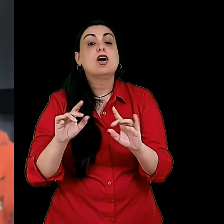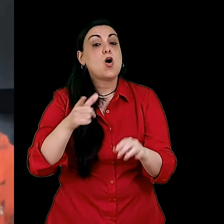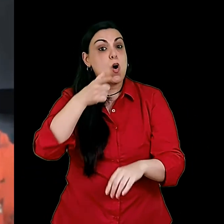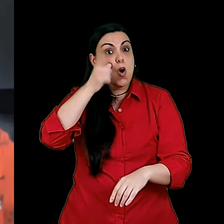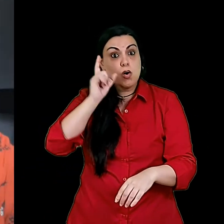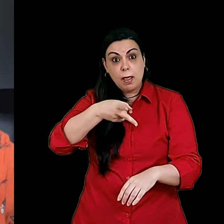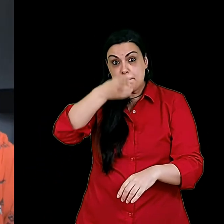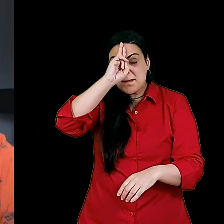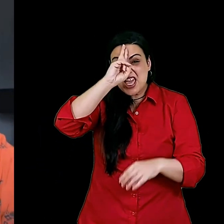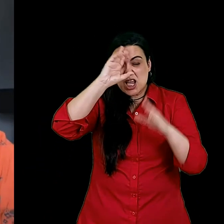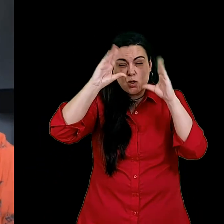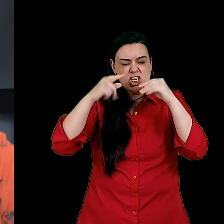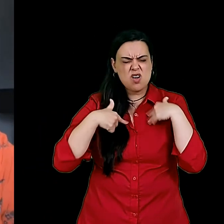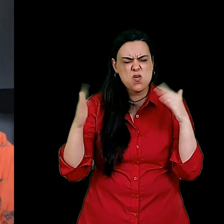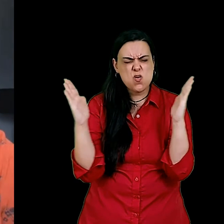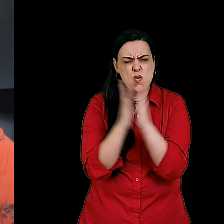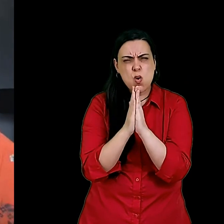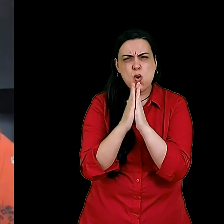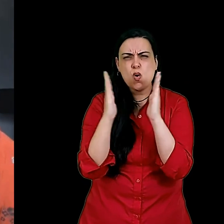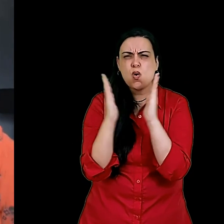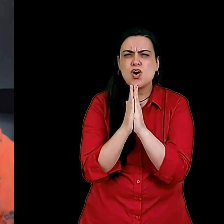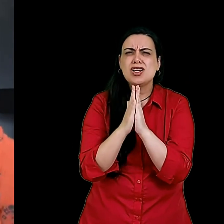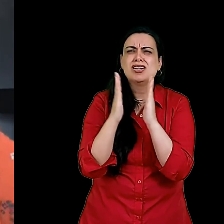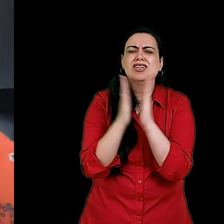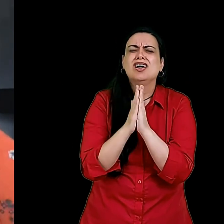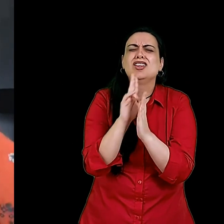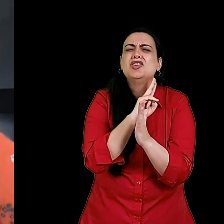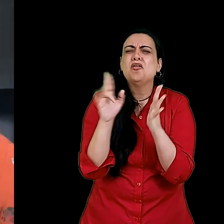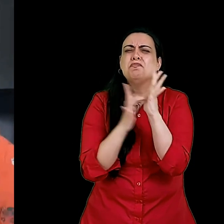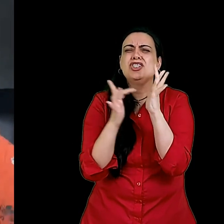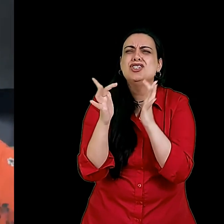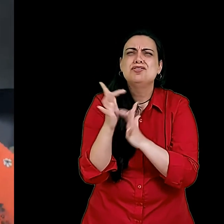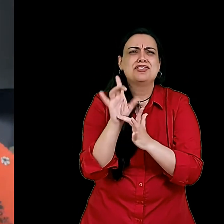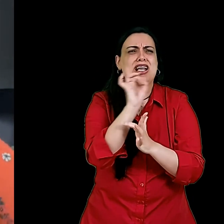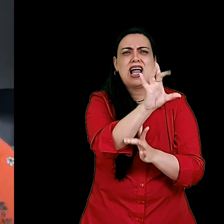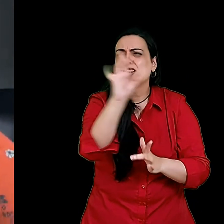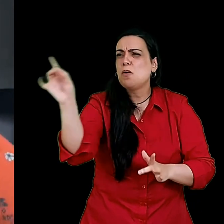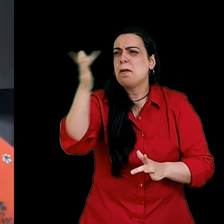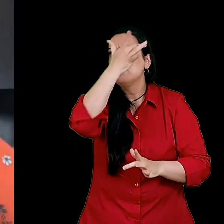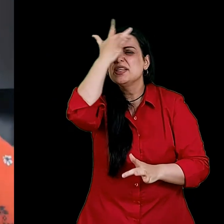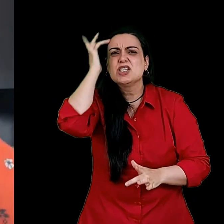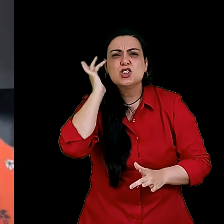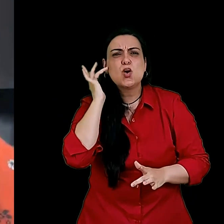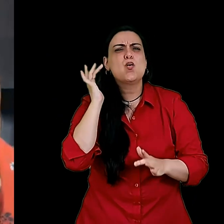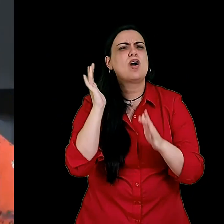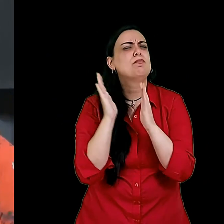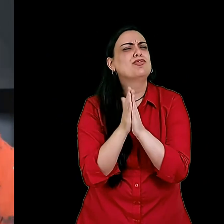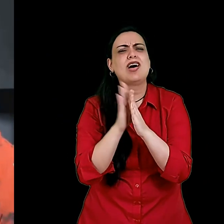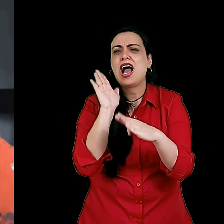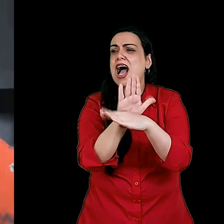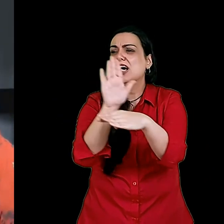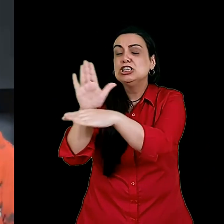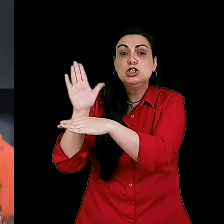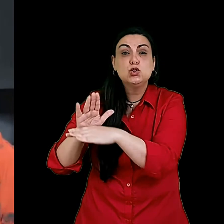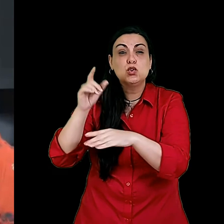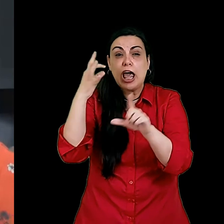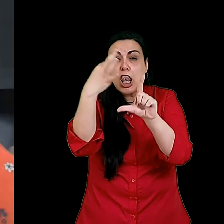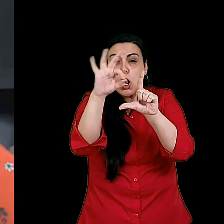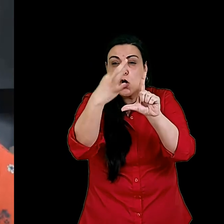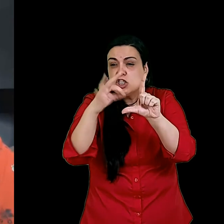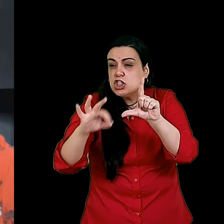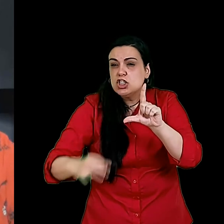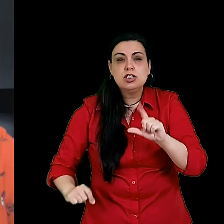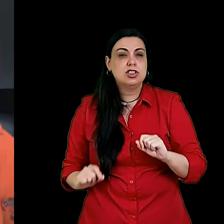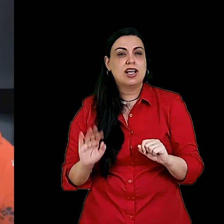orando. Ontem à noite, irmãos, para a glória de Deus, quando rompeu meia-noite, eu estava em oração. E eu estava dizendo, Senhor, em nome de Jesus, cada uma dessas